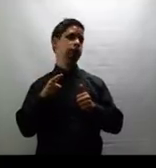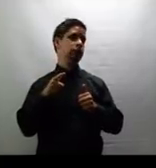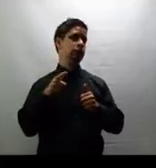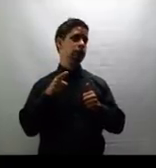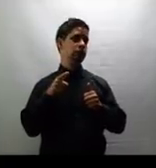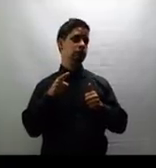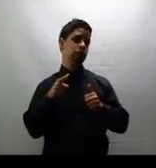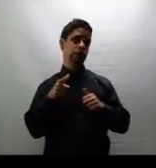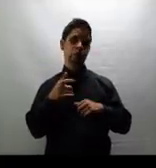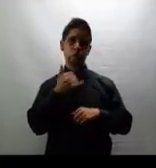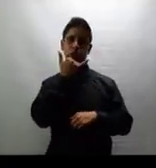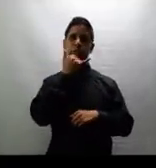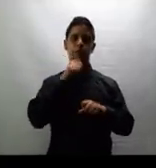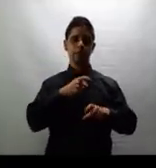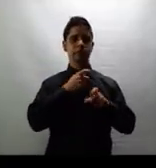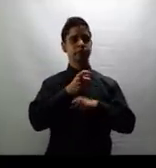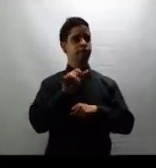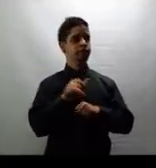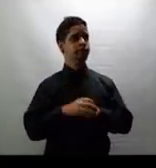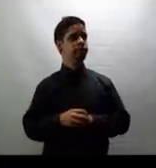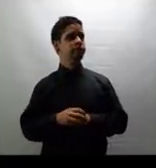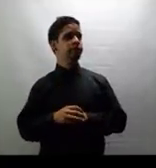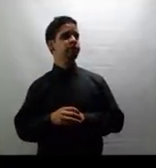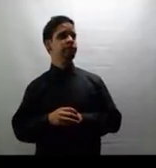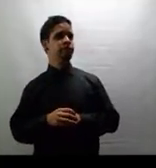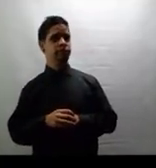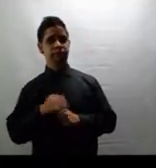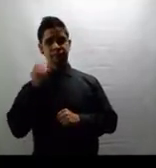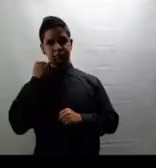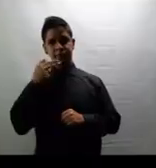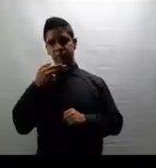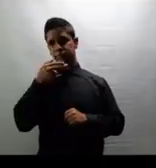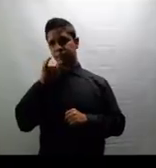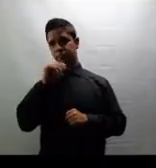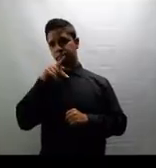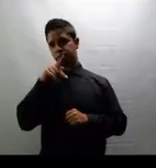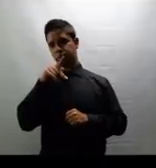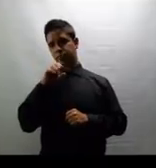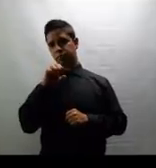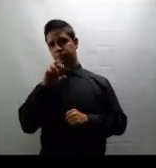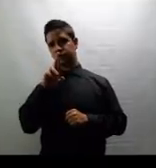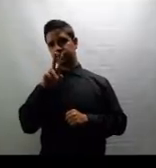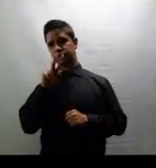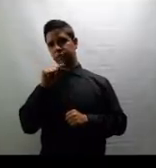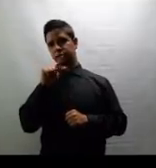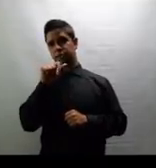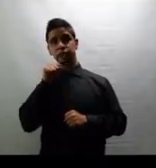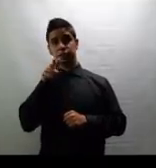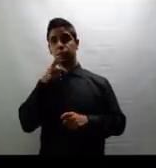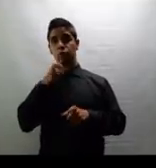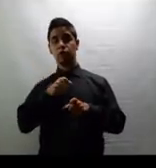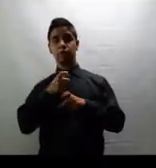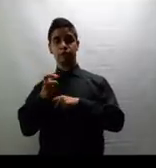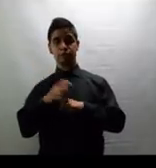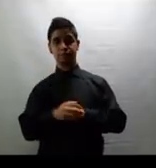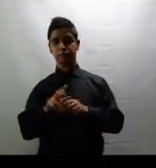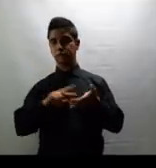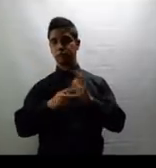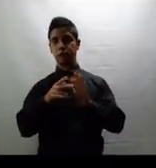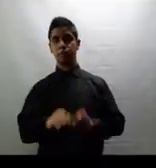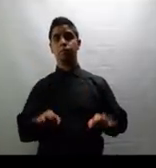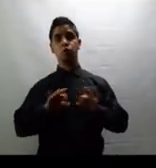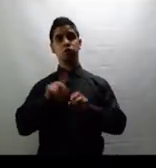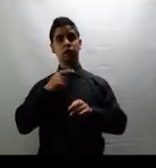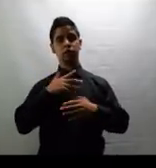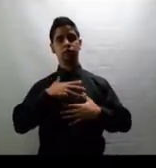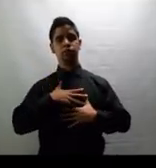contraproducente si permite o no te fastidias de estas pastillas te concentras en el aire que entra en tu cuerpo y permite la llegar a la parte